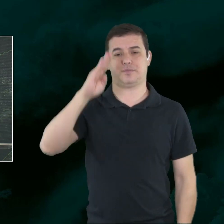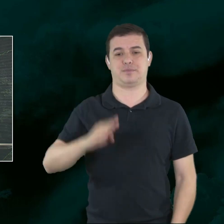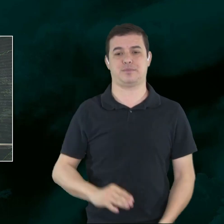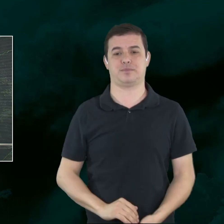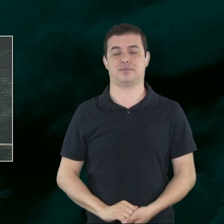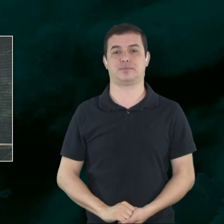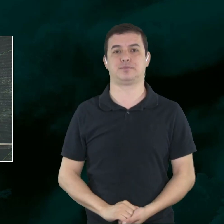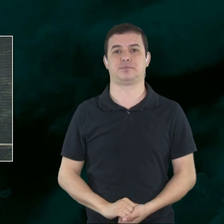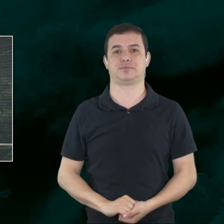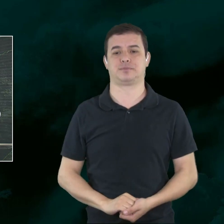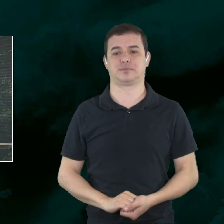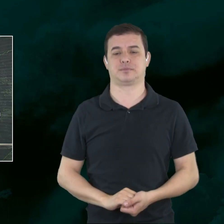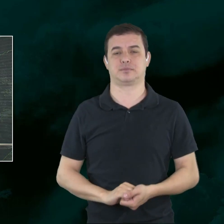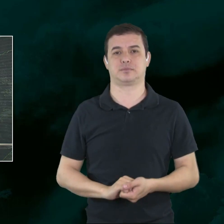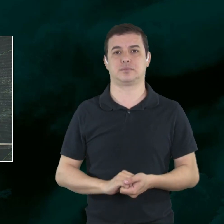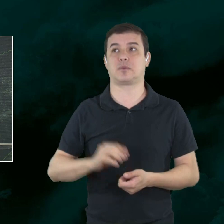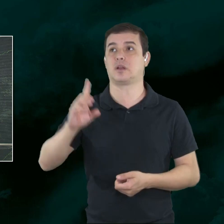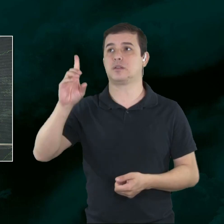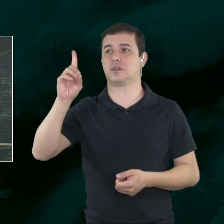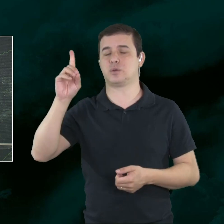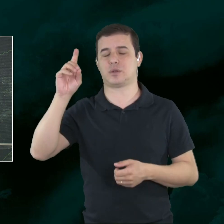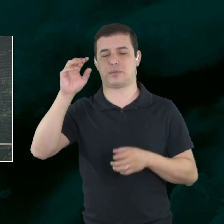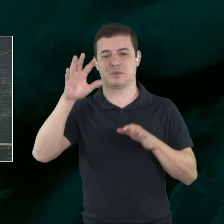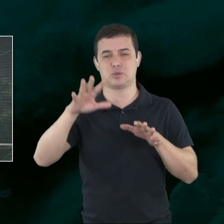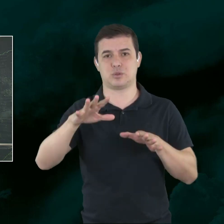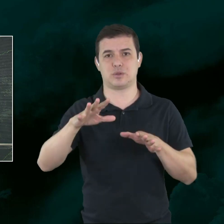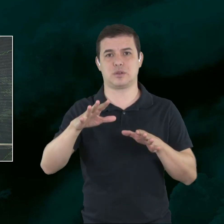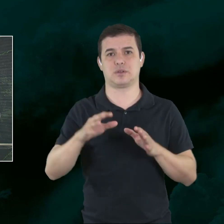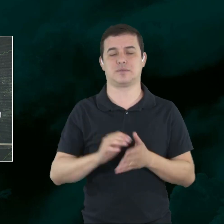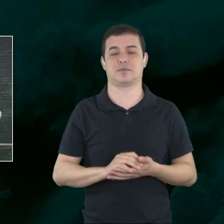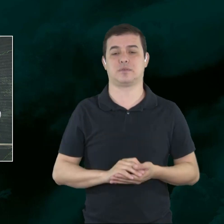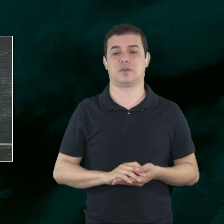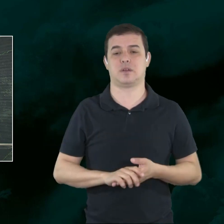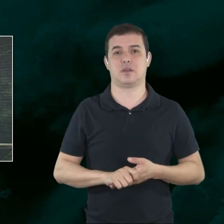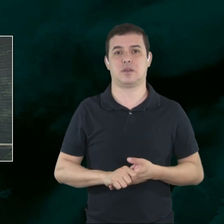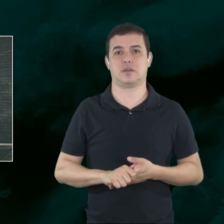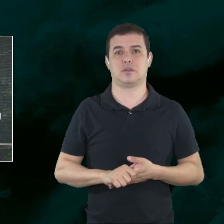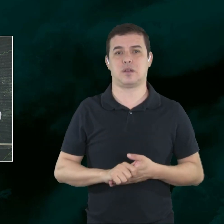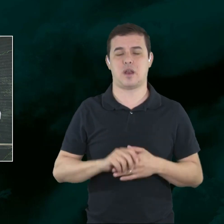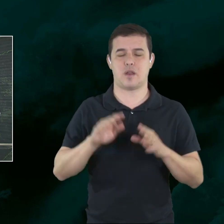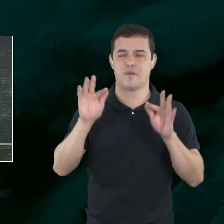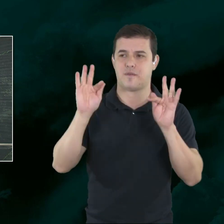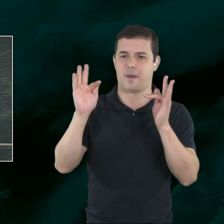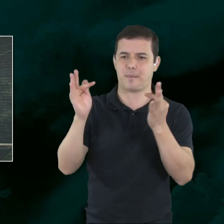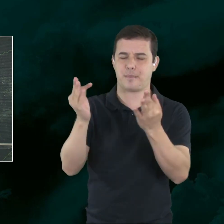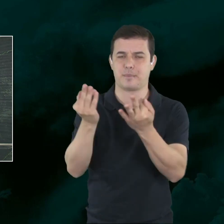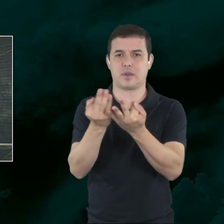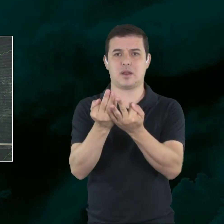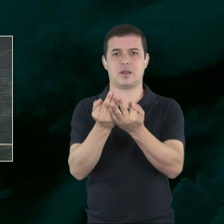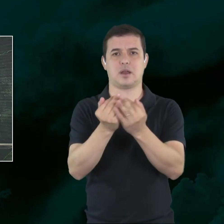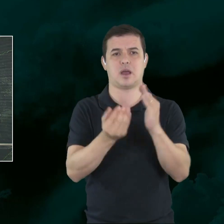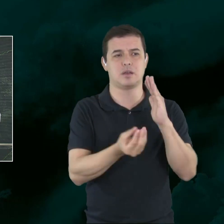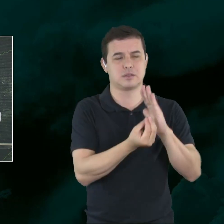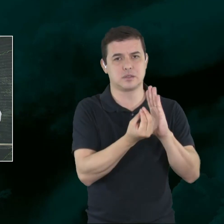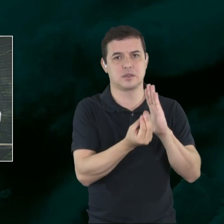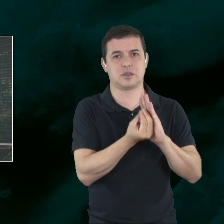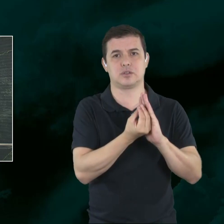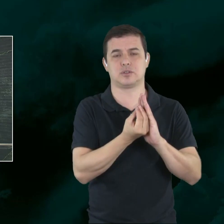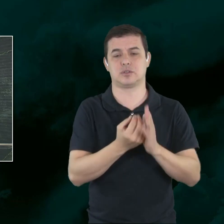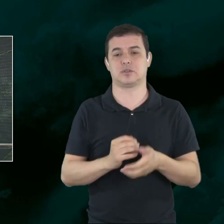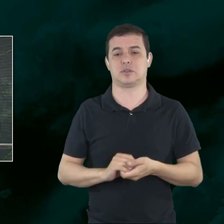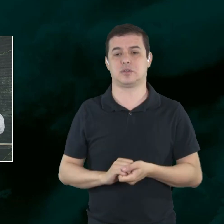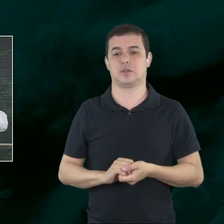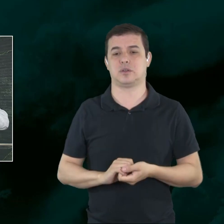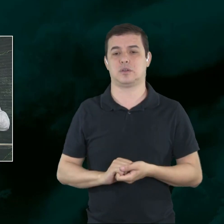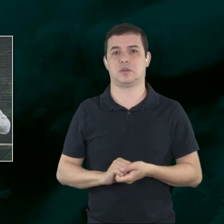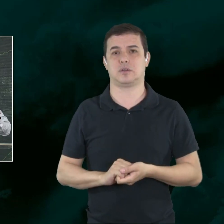mais tempo com isso. Que o Senhor guarde, né, todos, né, vocês, as suas famílias, as igrejas, não é isso? E como eu